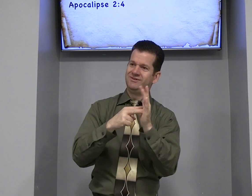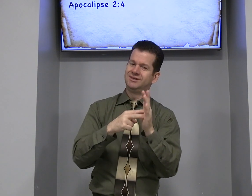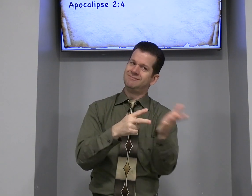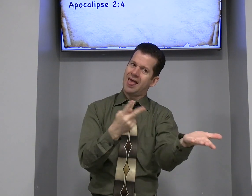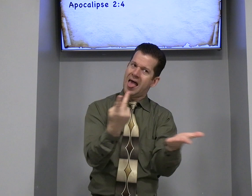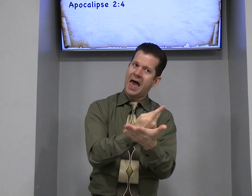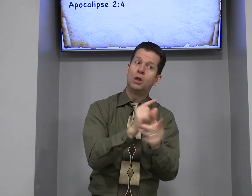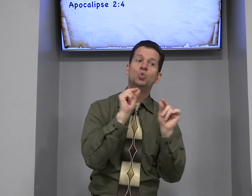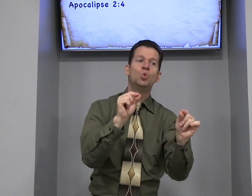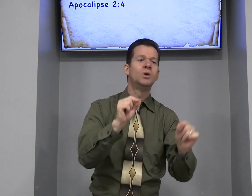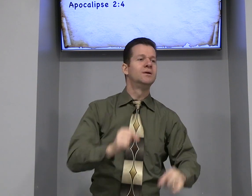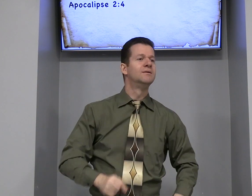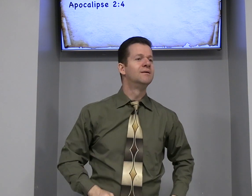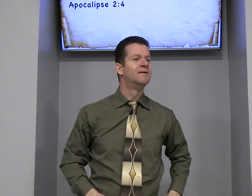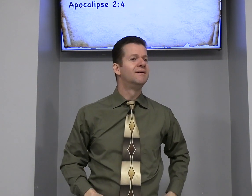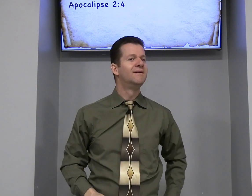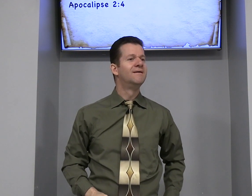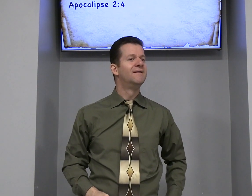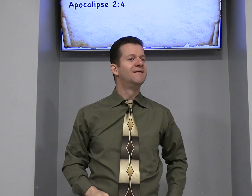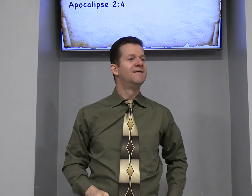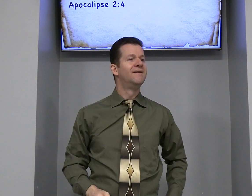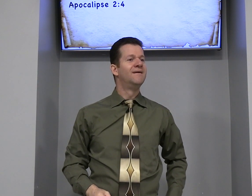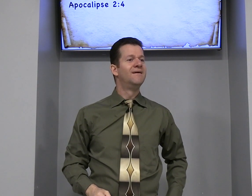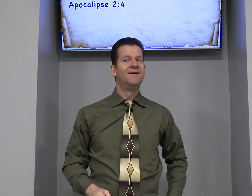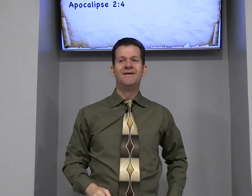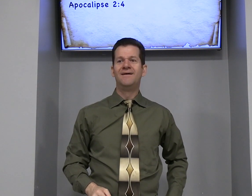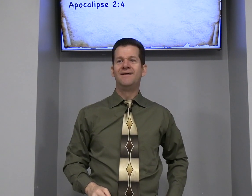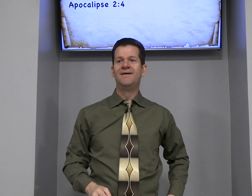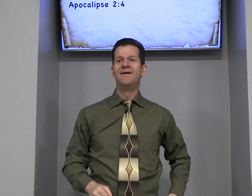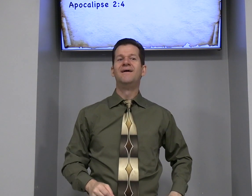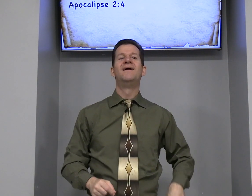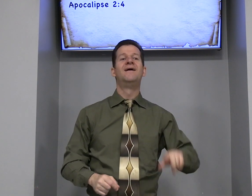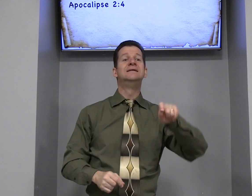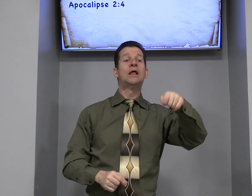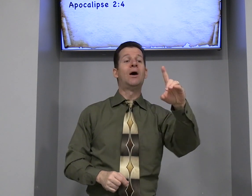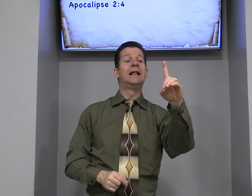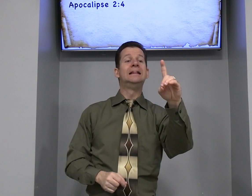tenho porém contra ti que deixaste o teu primeiro amor.